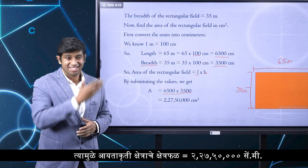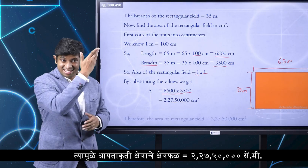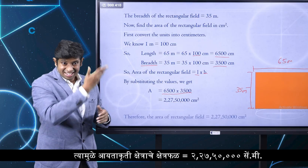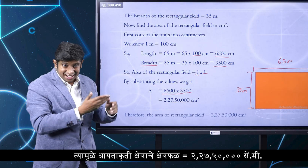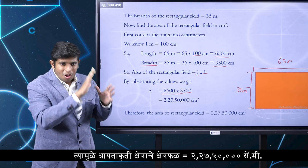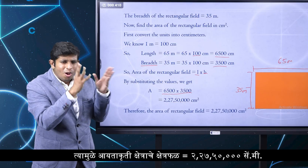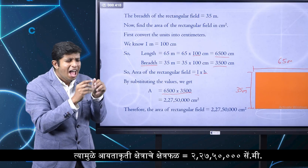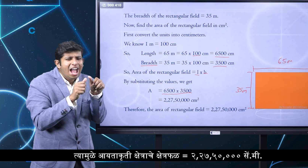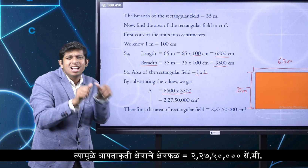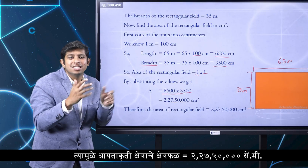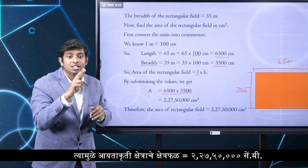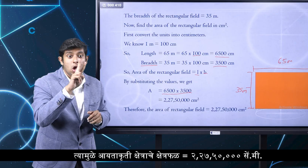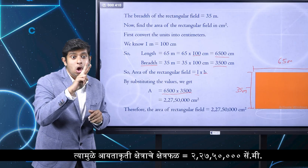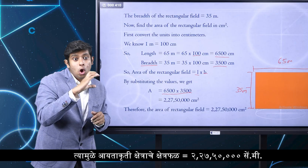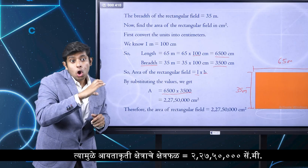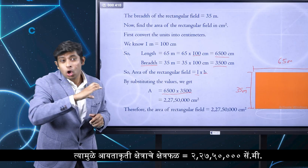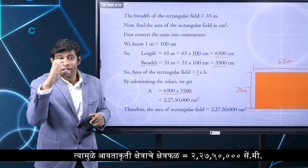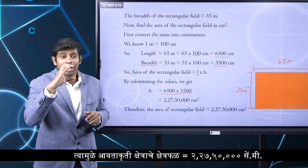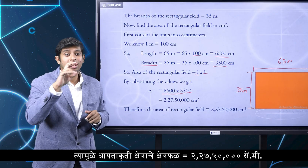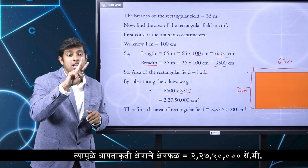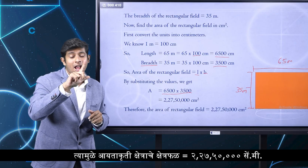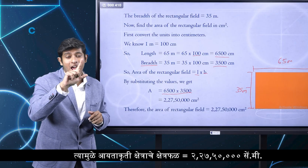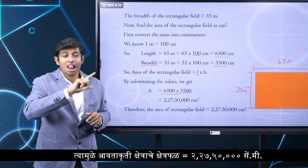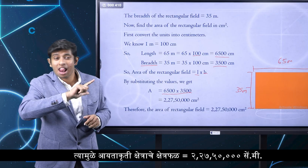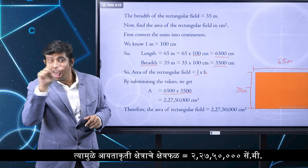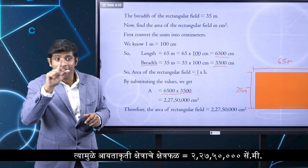त्यामुळे आयताकृती क्षेत्राचे क्षेत्रफळ